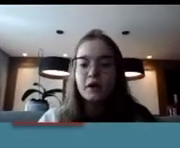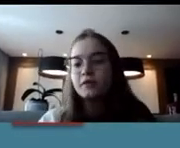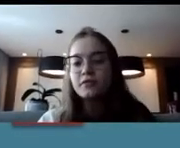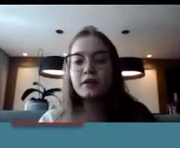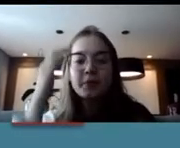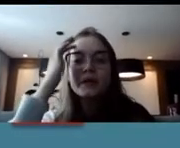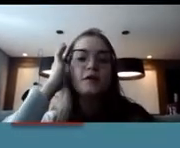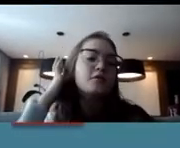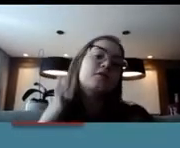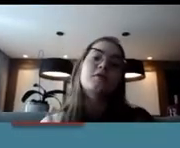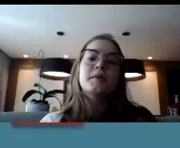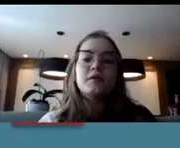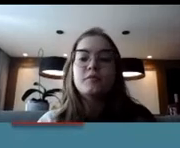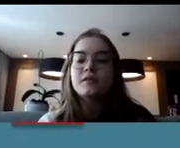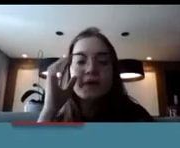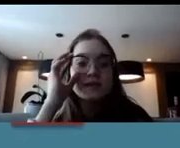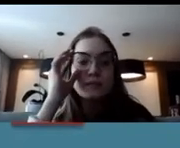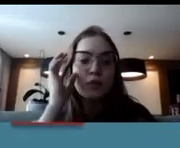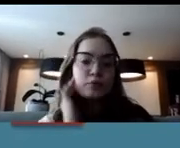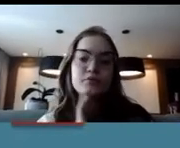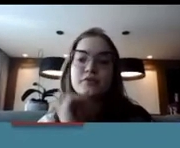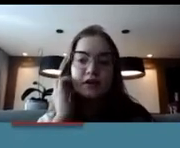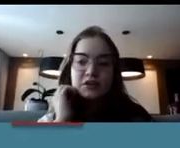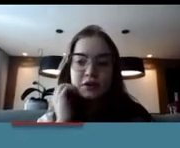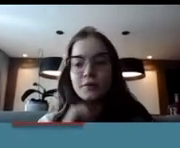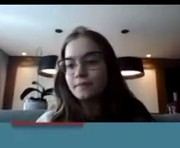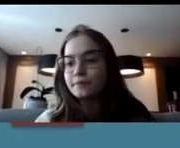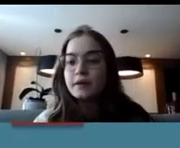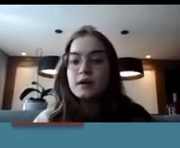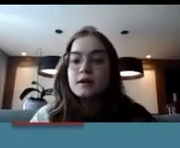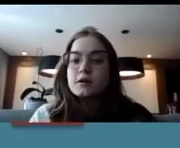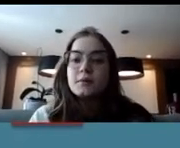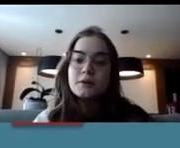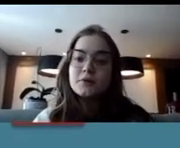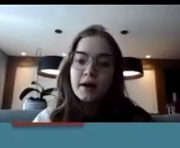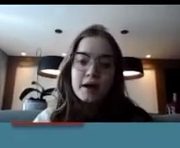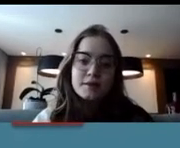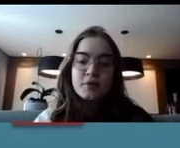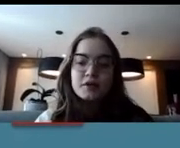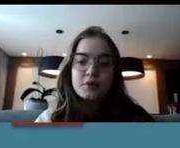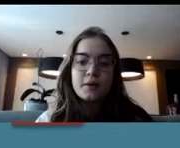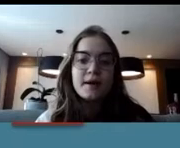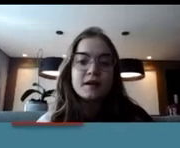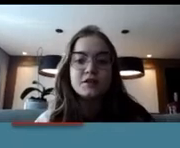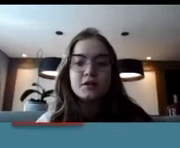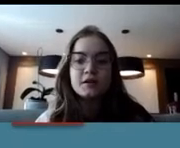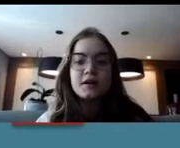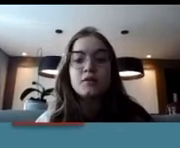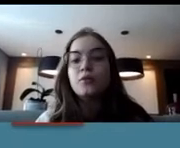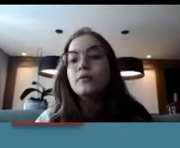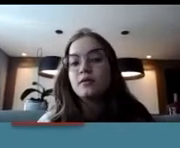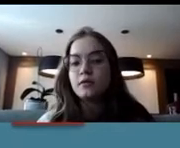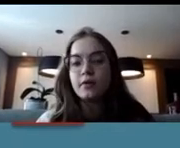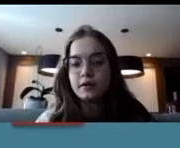Então, agora eu vou falar um pouquinho sobre os principais pontos do artigo. Em primeiro lugar, o artigo debate